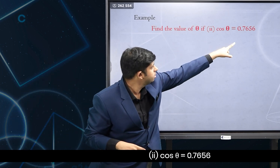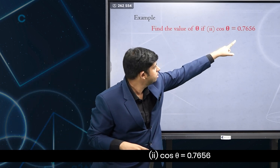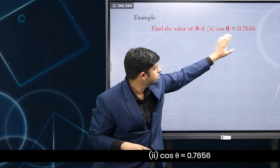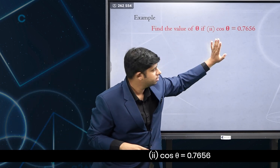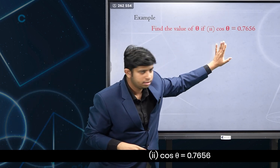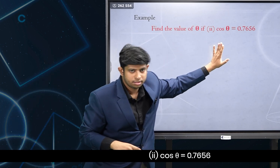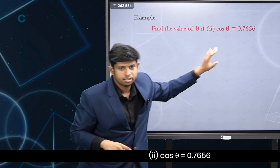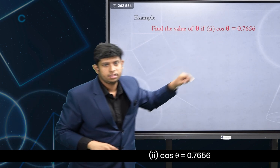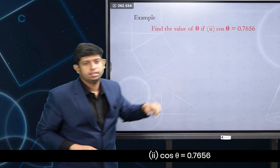0.7656